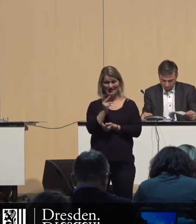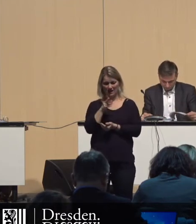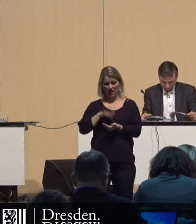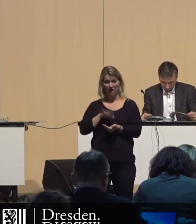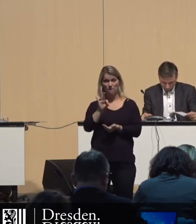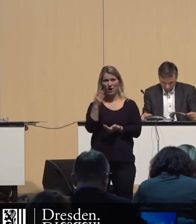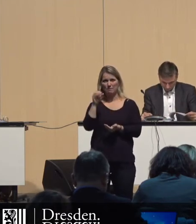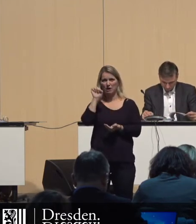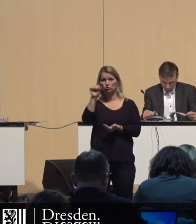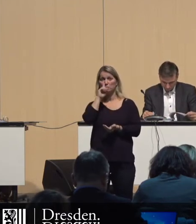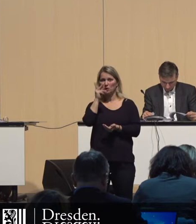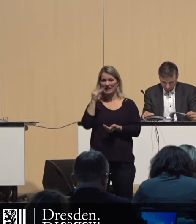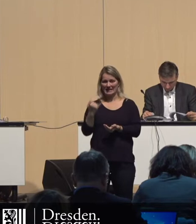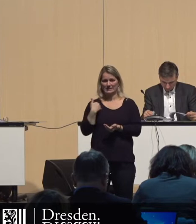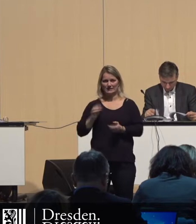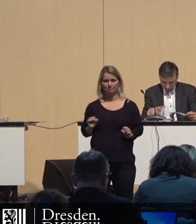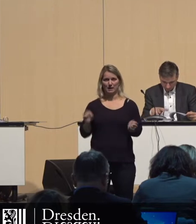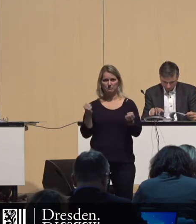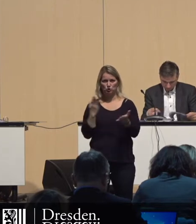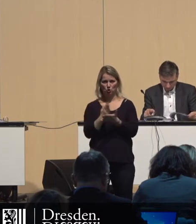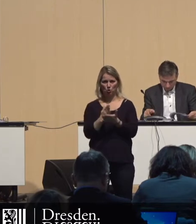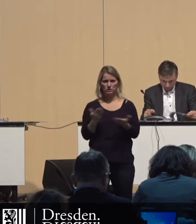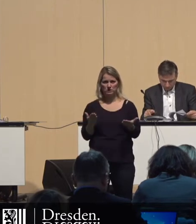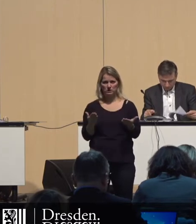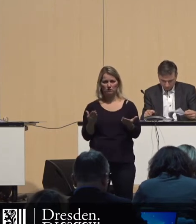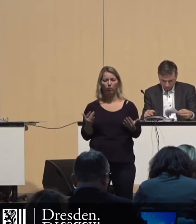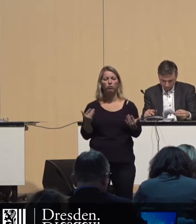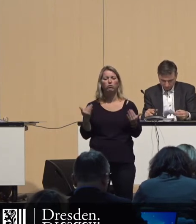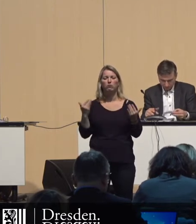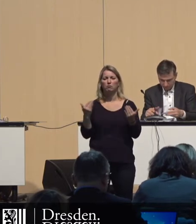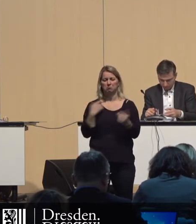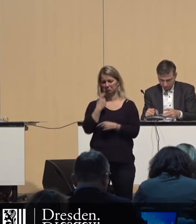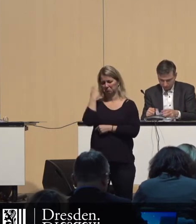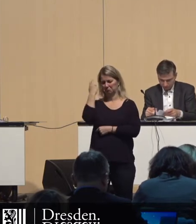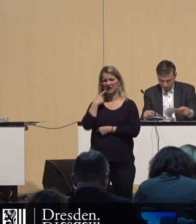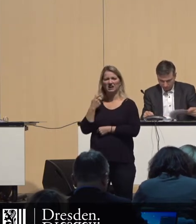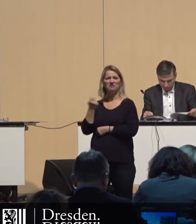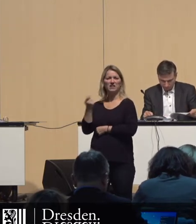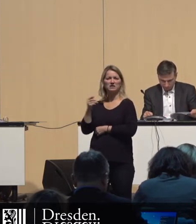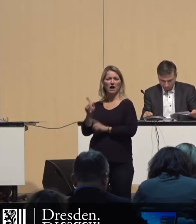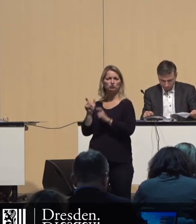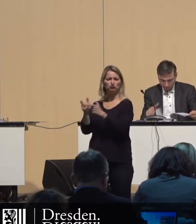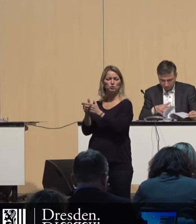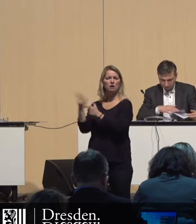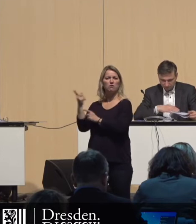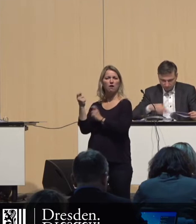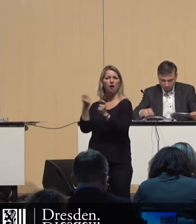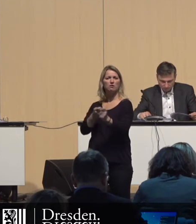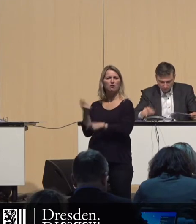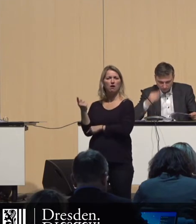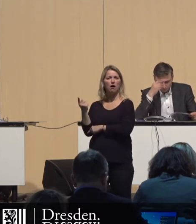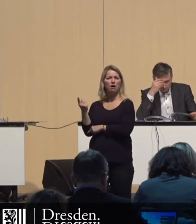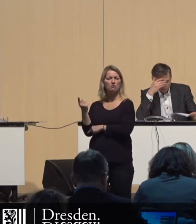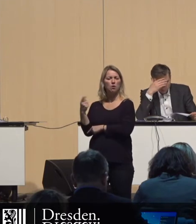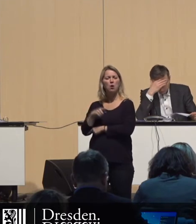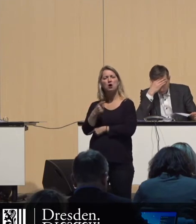wir jetzt. Es hat mich verwundert, dass im Finanzausschuss beantragt wurde, dieses Geld auch